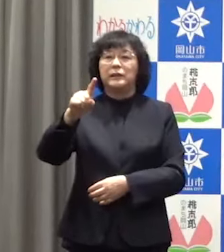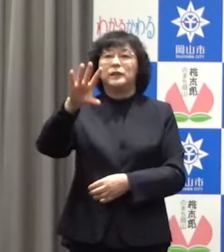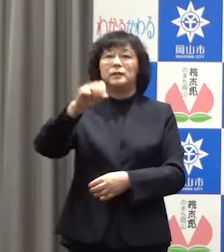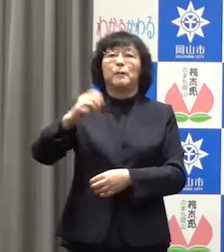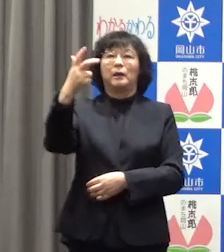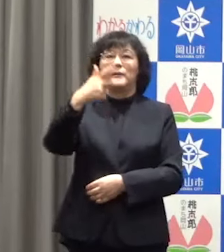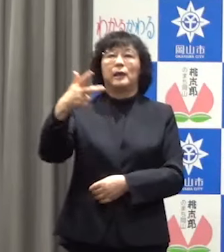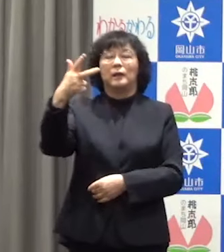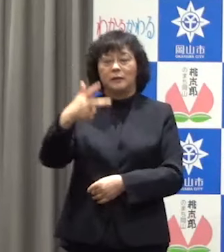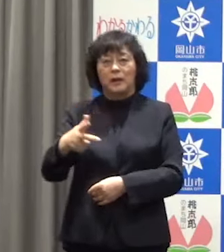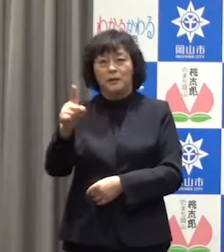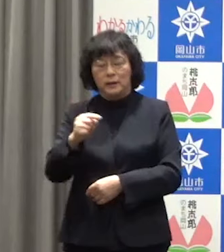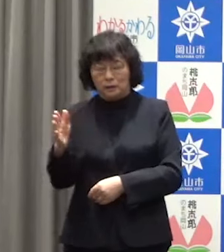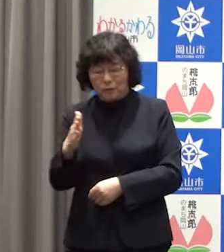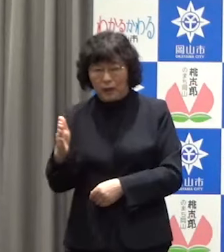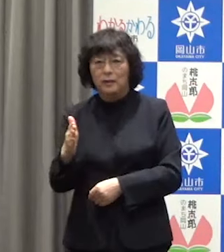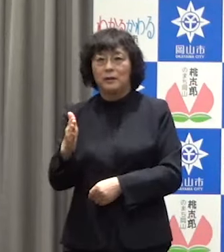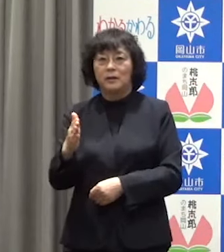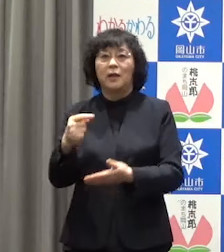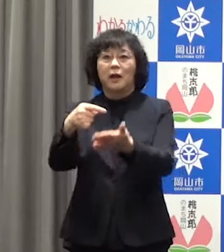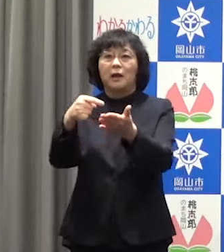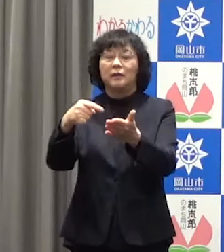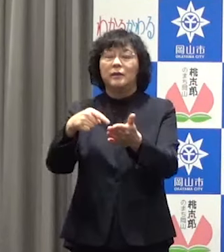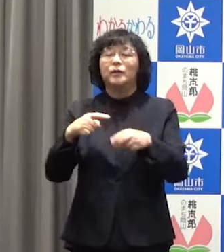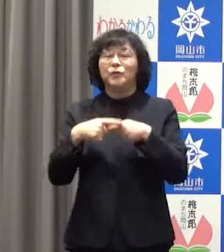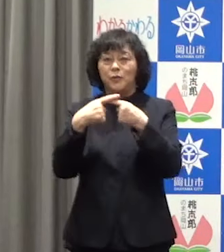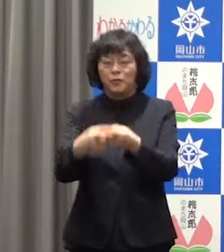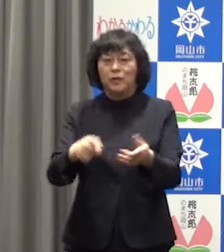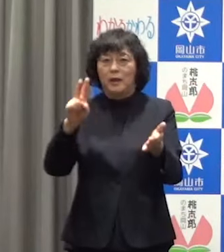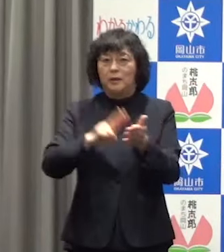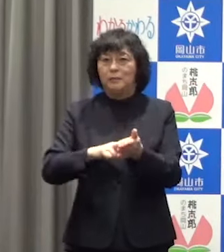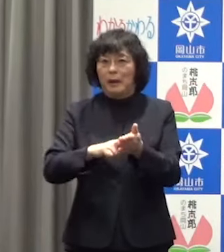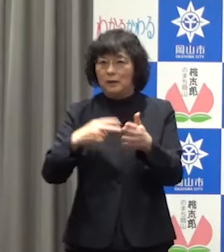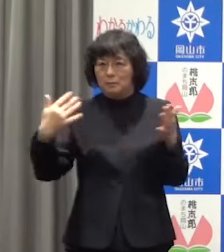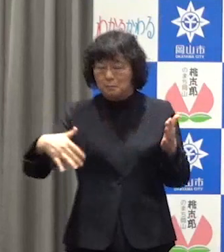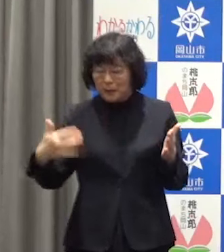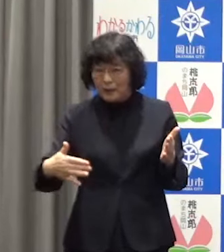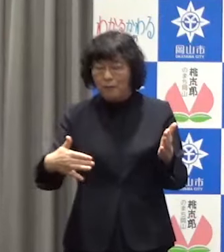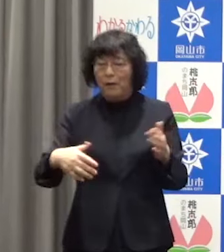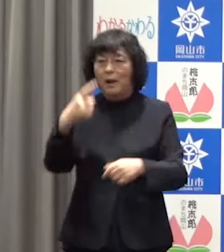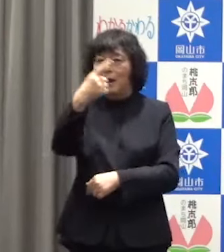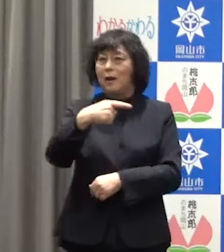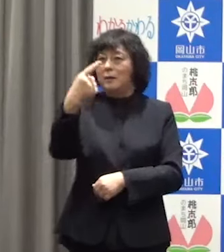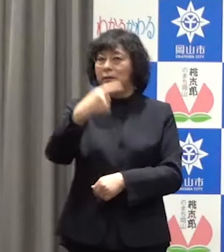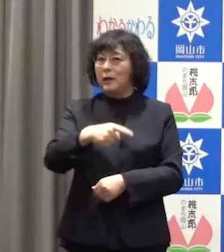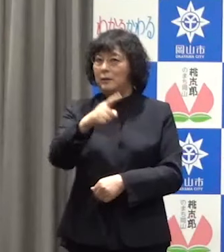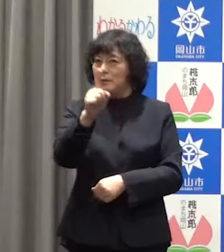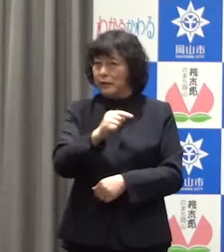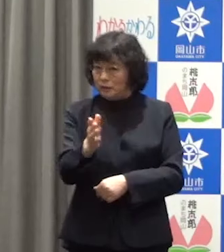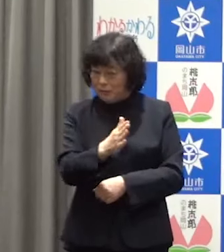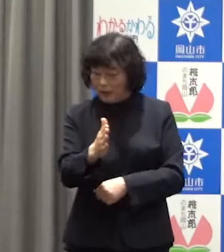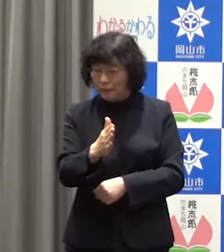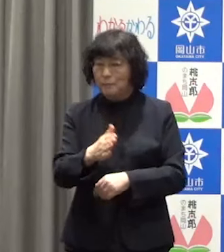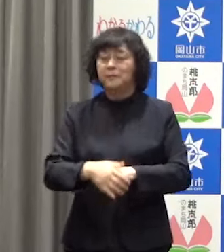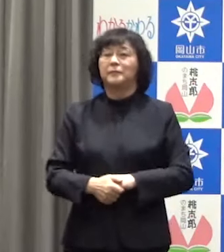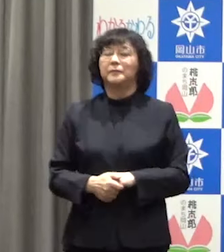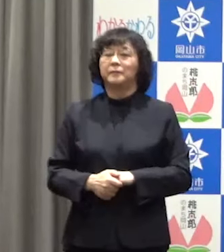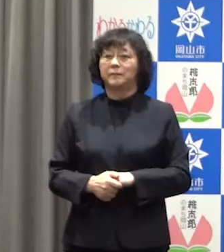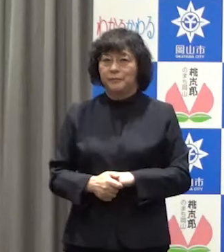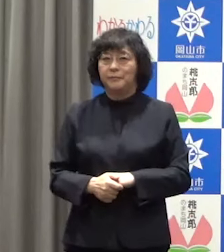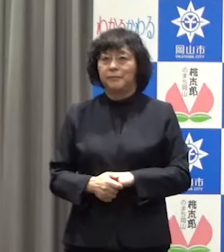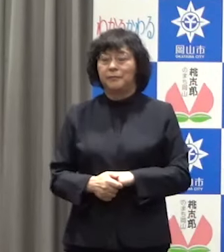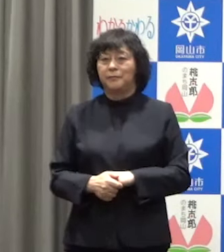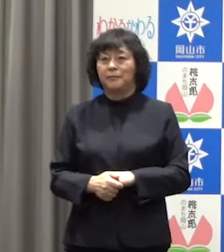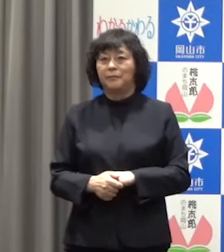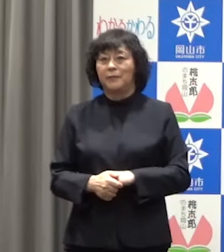17,832 人、入園が決まらなかった児童数は1126人となっております。児童数は前